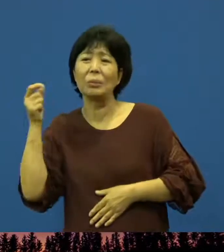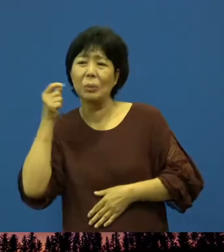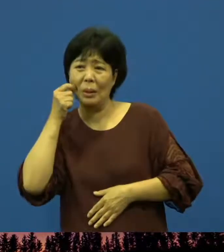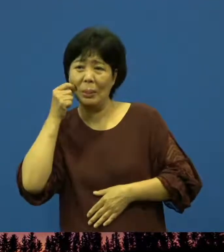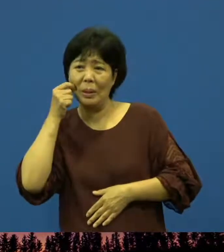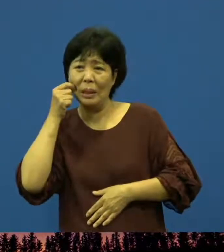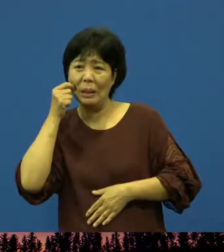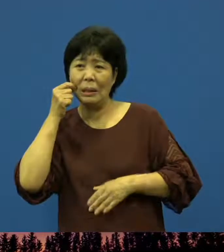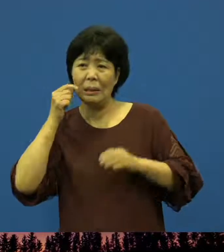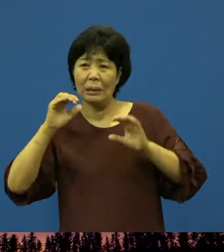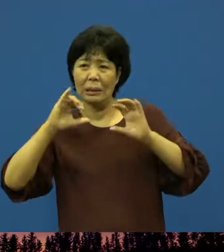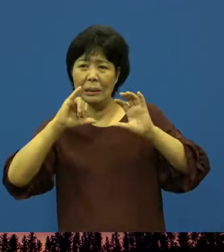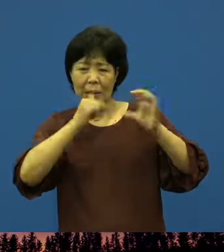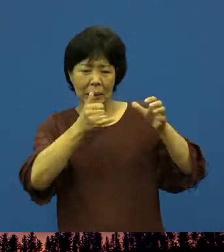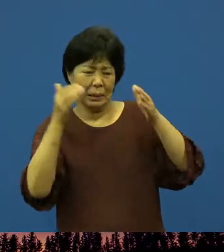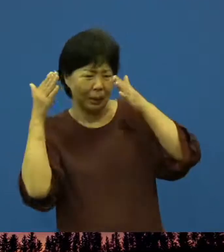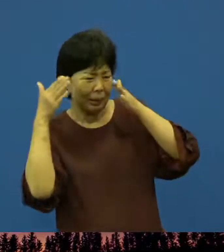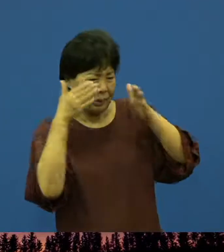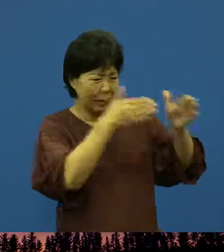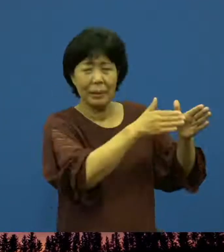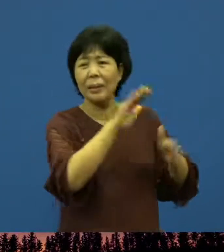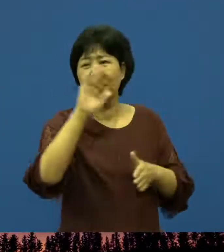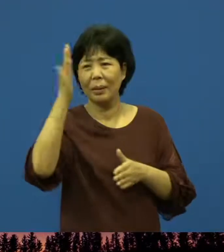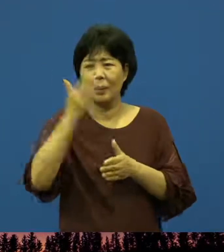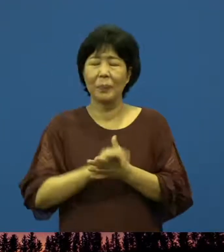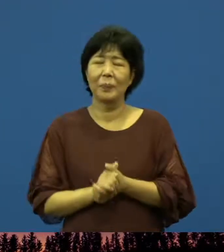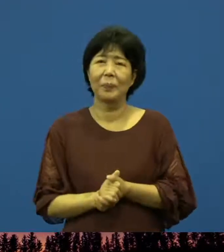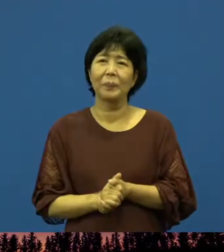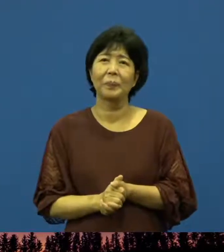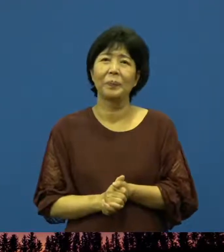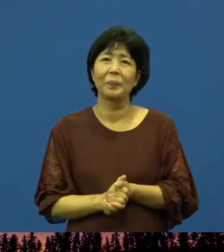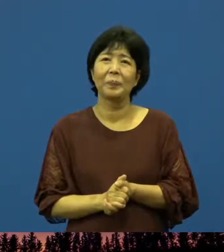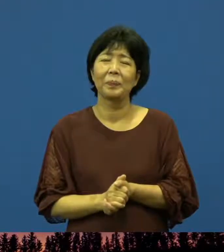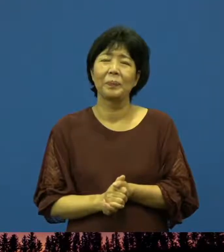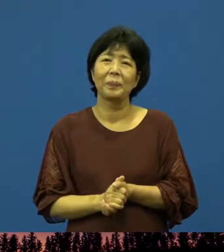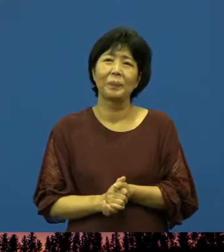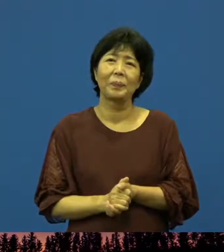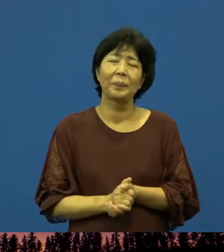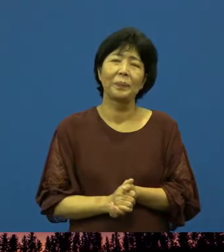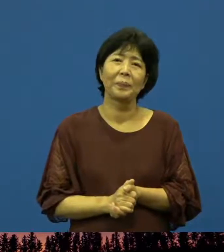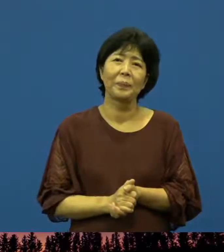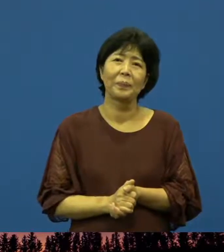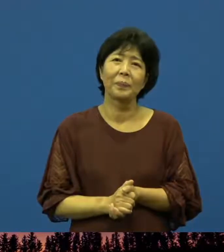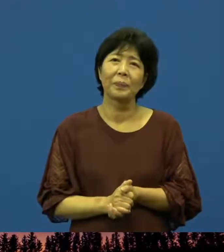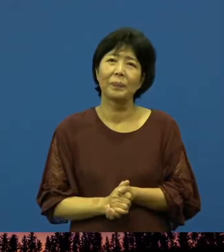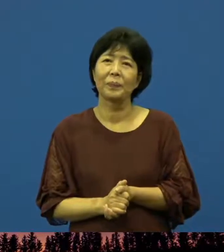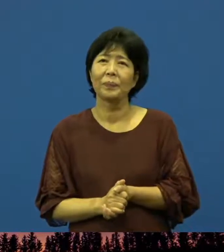기도하고 말씀을 묵상하는 삶이 지루하고 흥미가 없다면 아직 하나님에 대해서 추상적인 거예요.